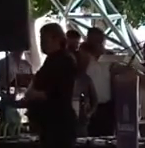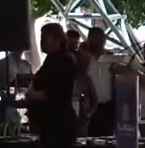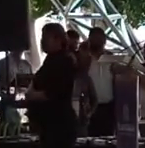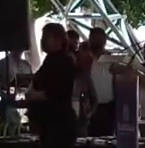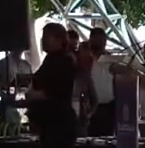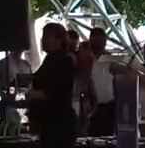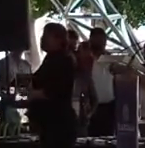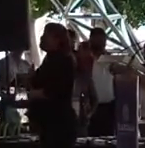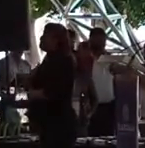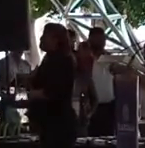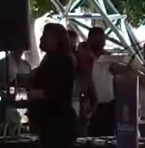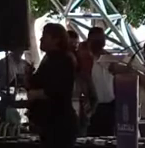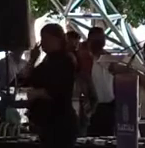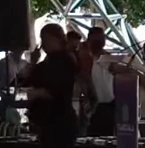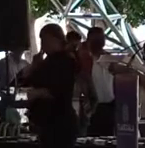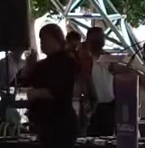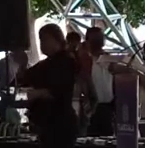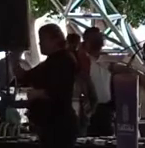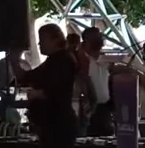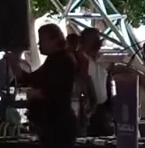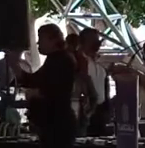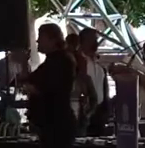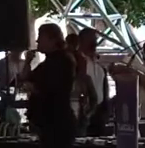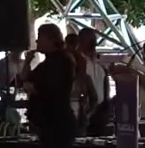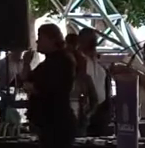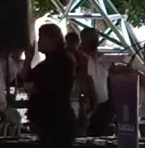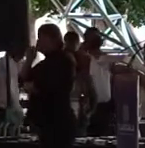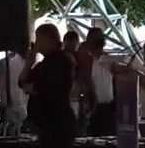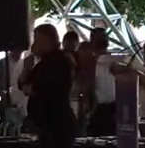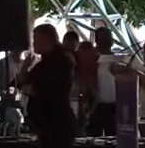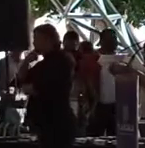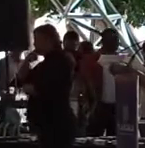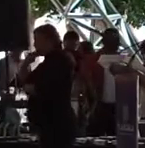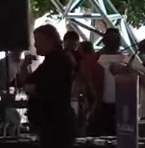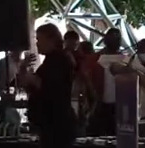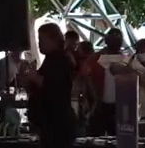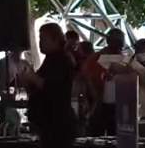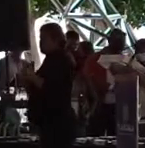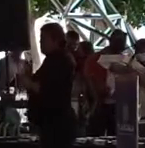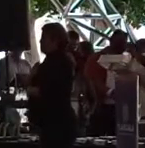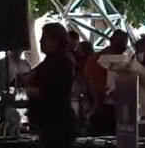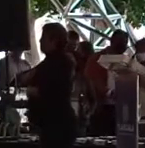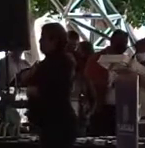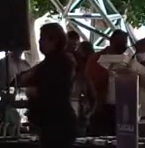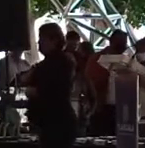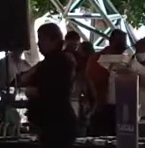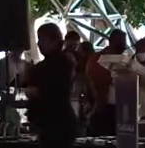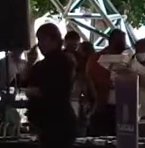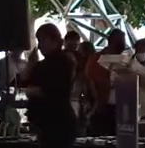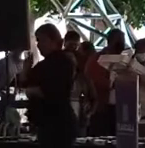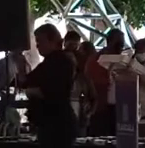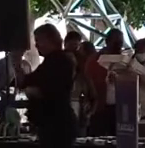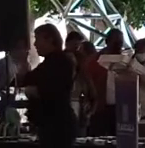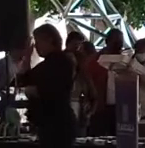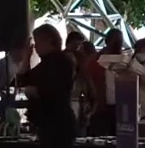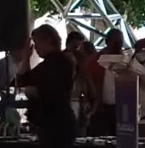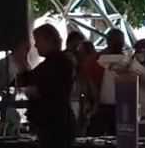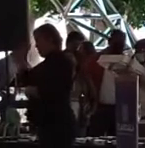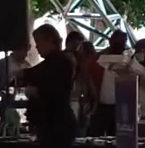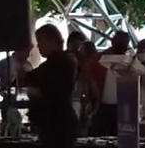Qué gusto poder ver a tantas niñas, a tantos niños. Me da mucho gusto poder saber que hoy van